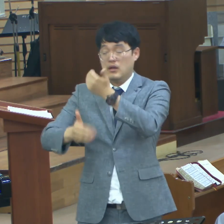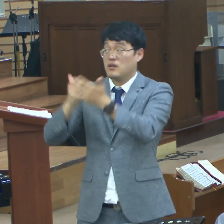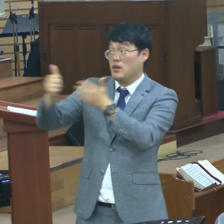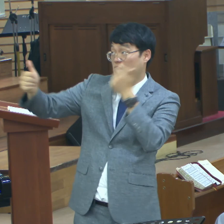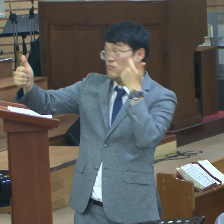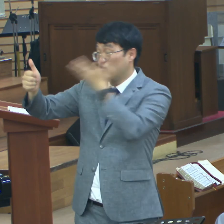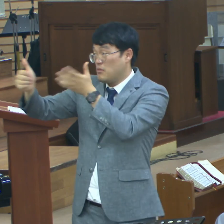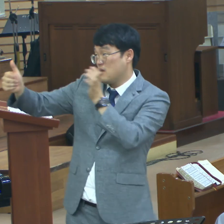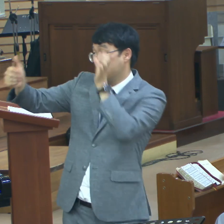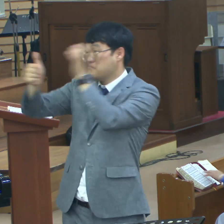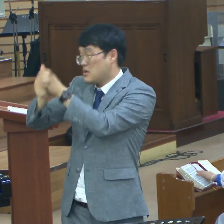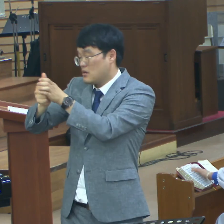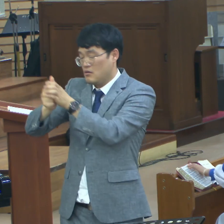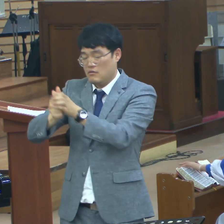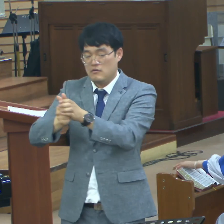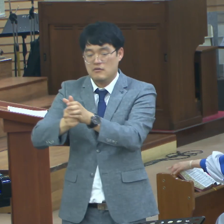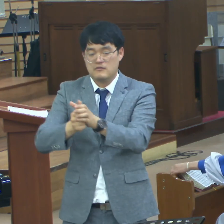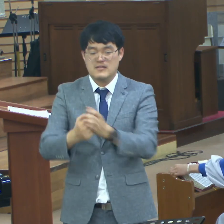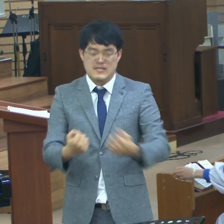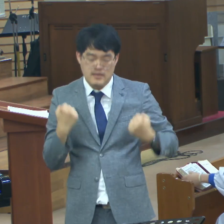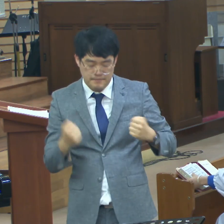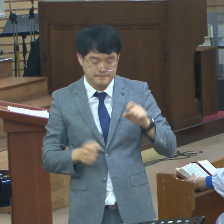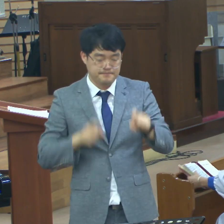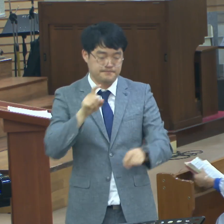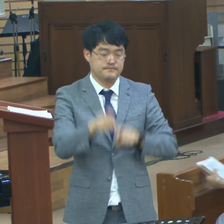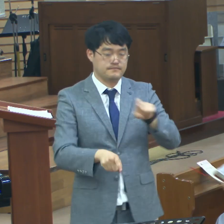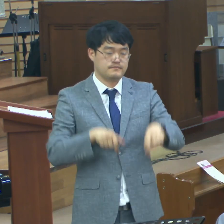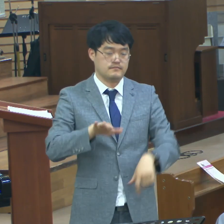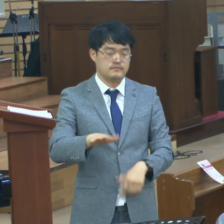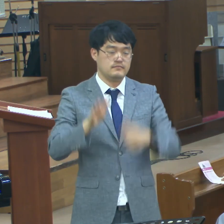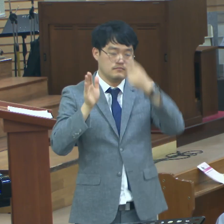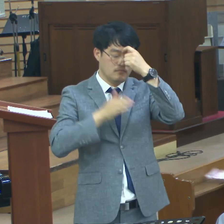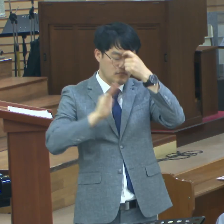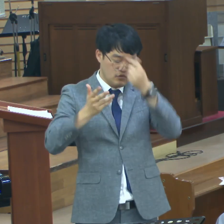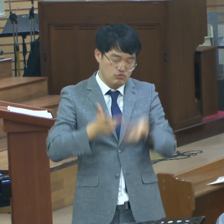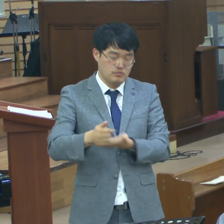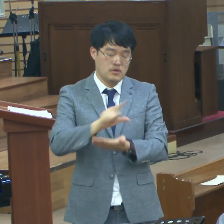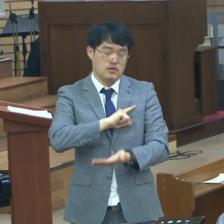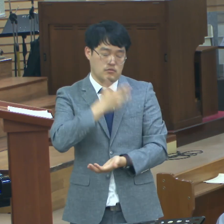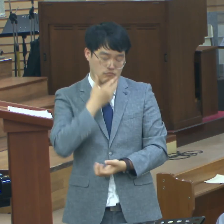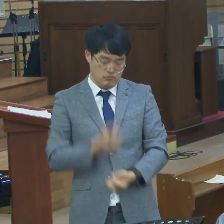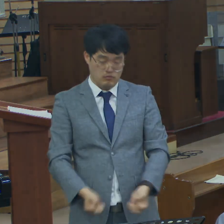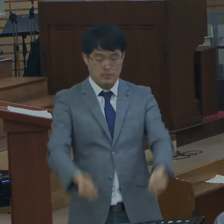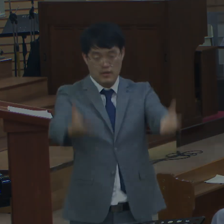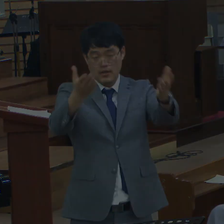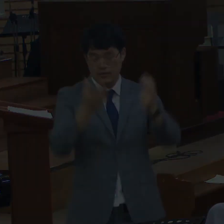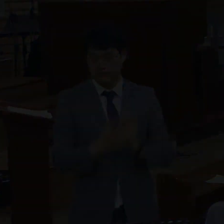앞으로 걸어갈 수 있는 아름다운 성도들이 다 되시기를 주님의 이름으로 축원합니다.